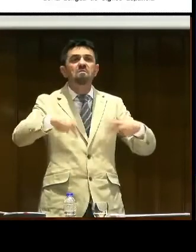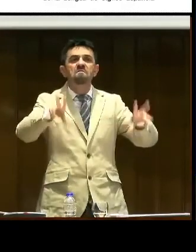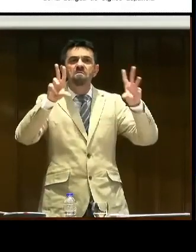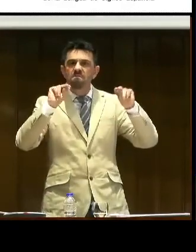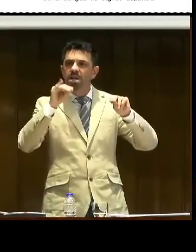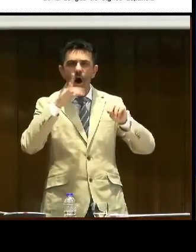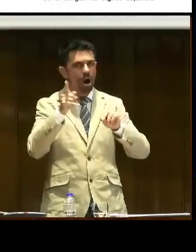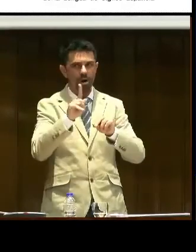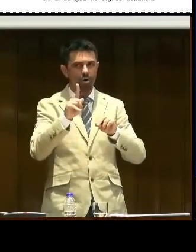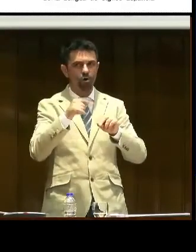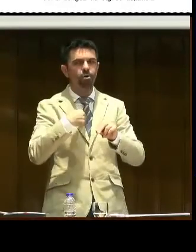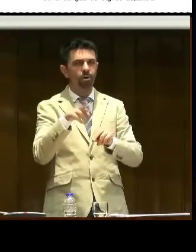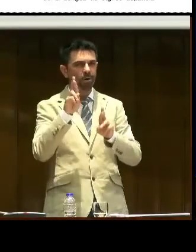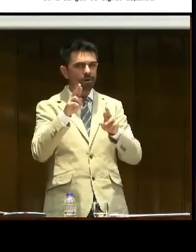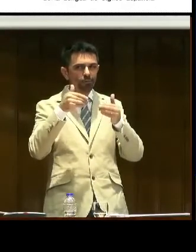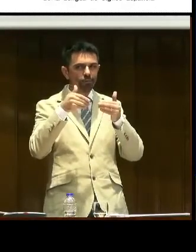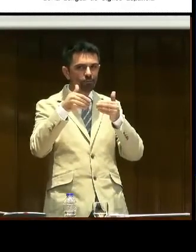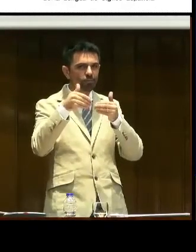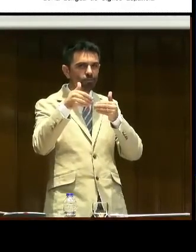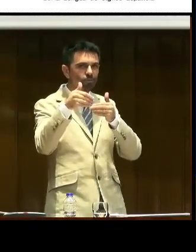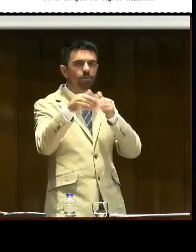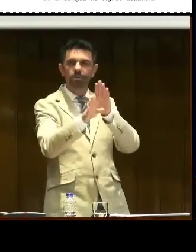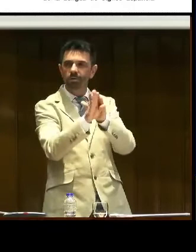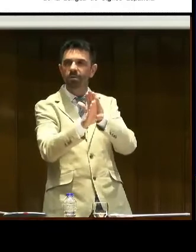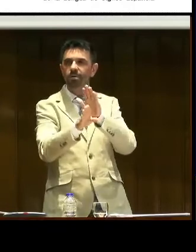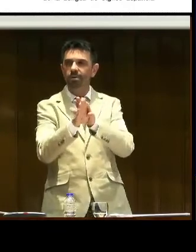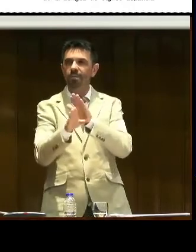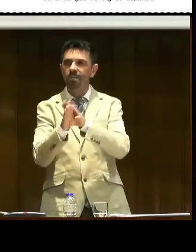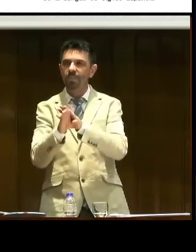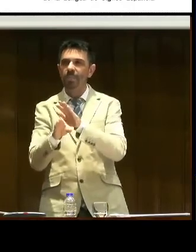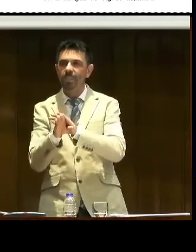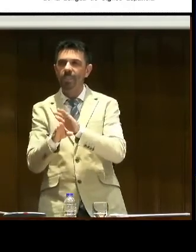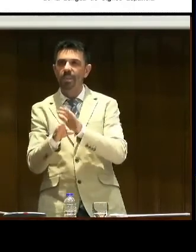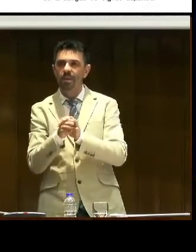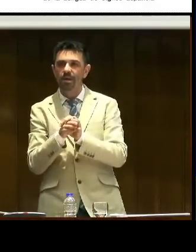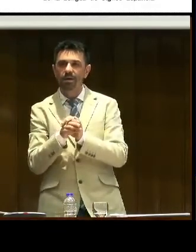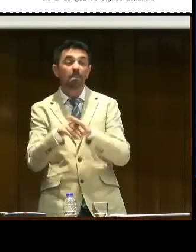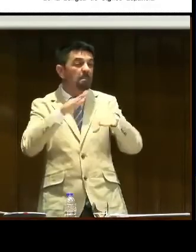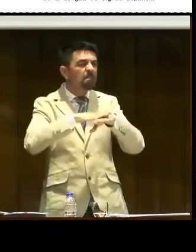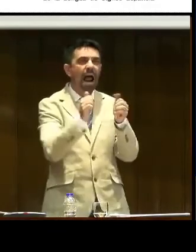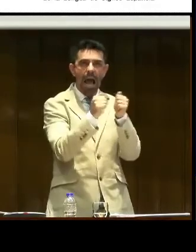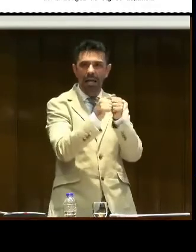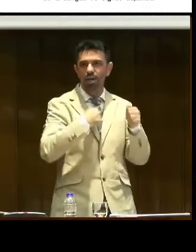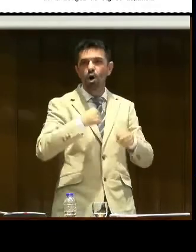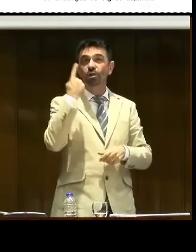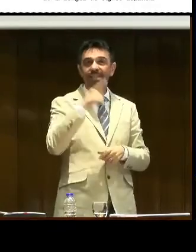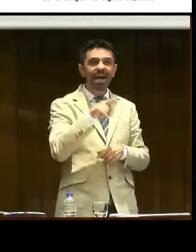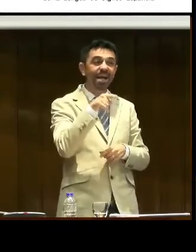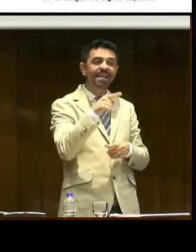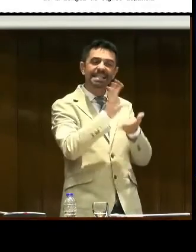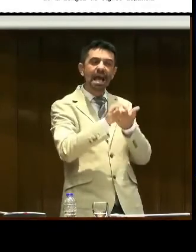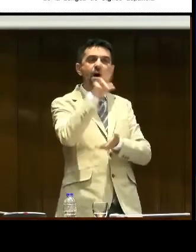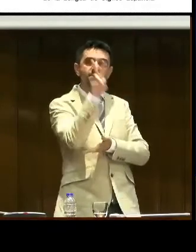menos. A él, como a cualquiera que se aproxima al SEA, le permitió conocer